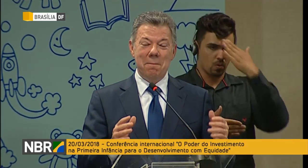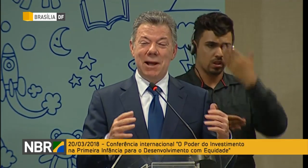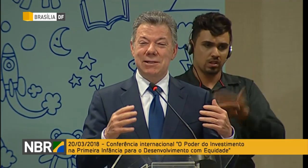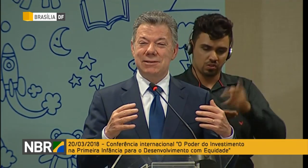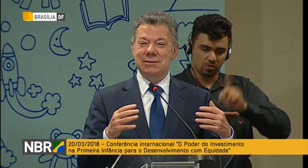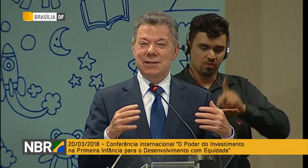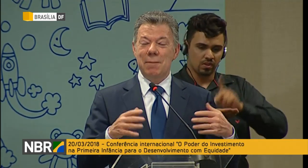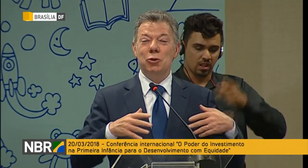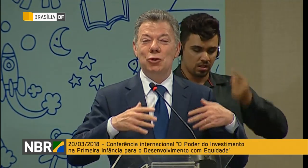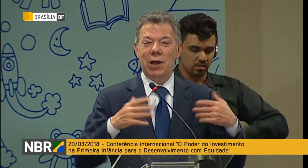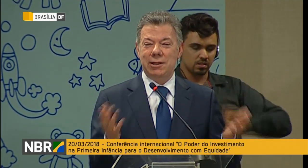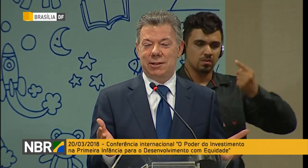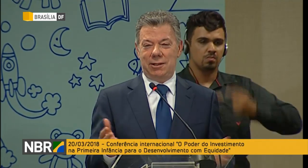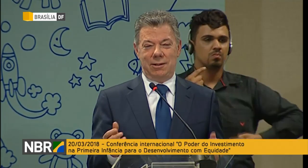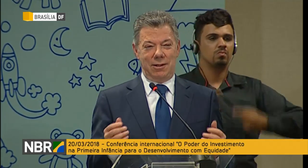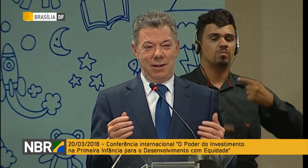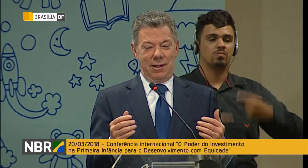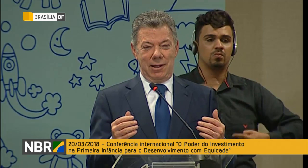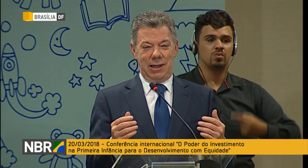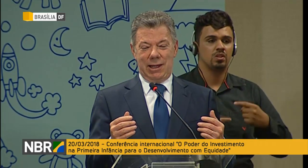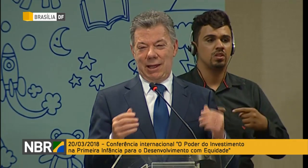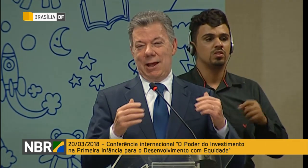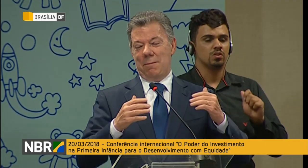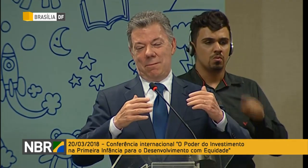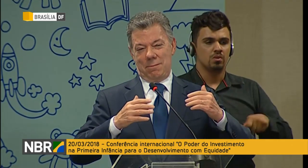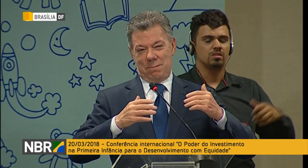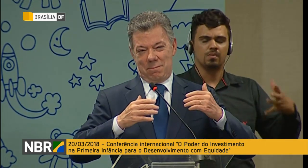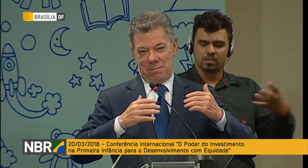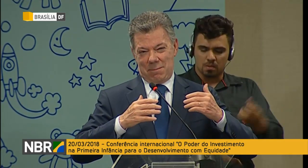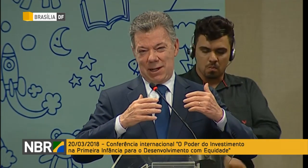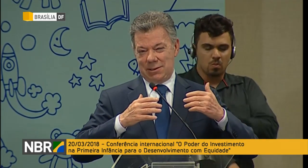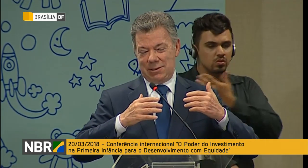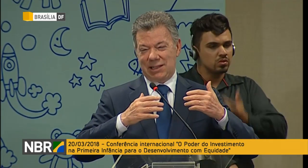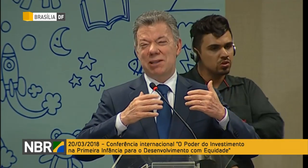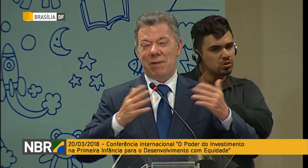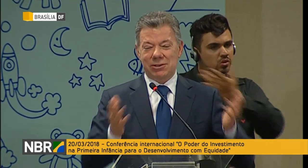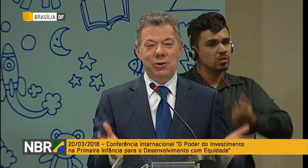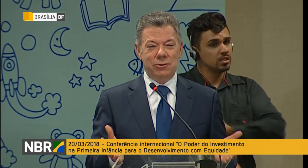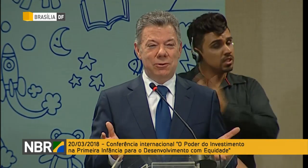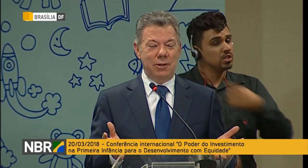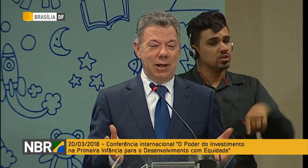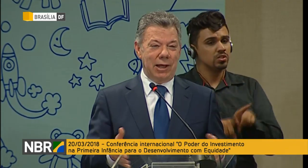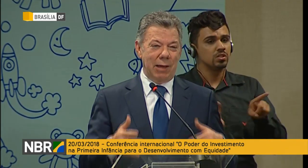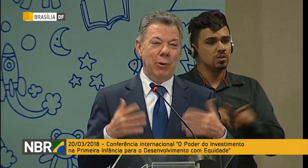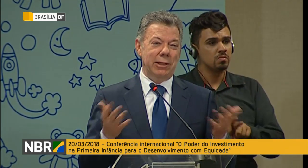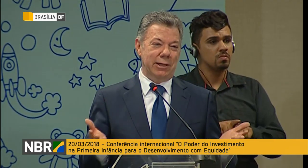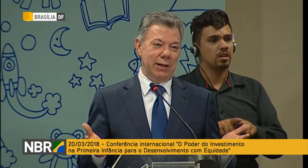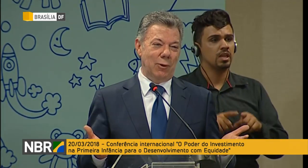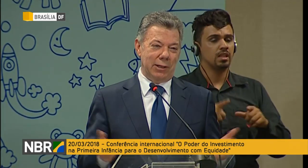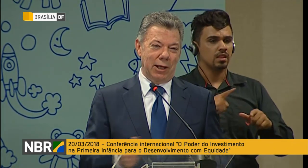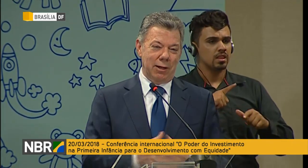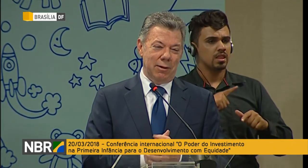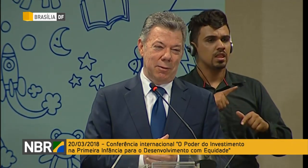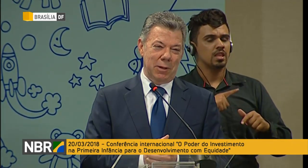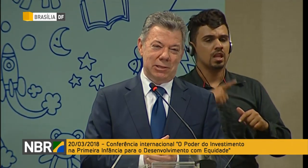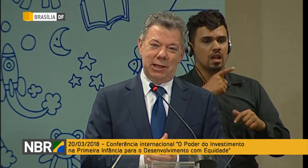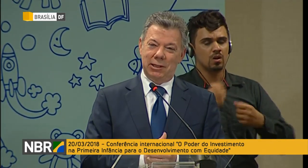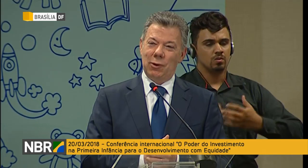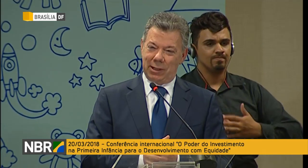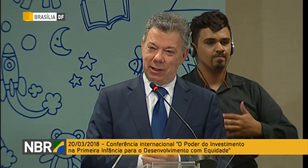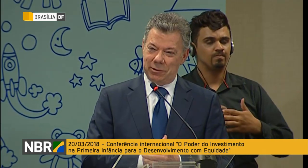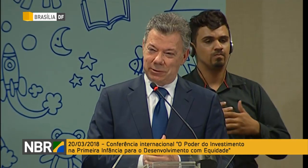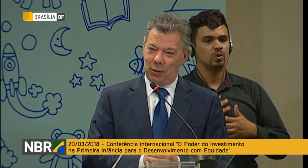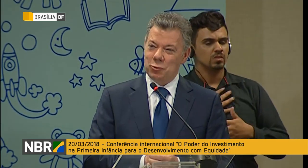política melhor que há, ou seja, mais linda, mais emocionante e que nos dá a satisfação de